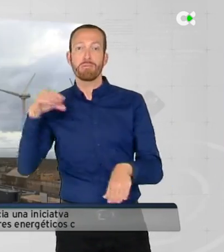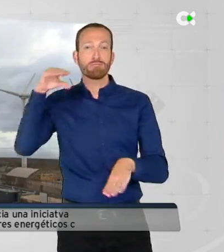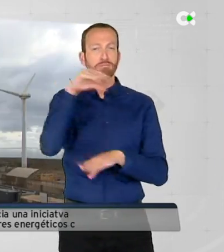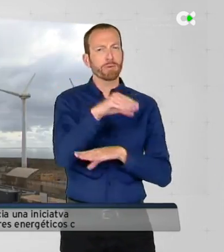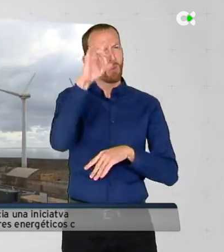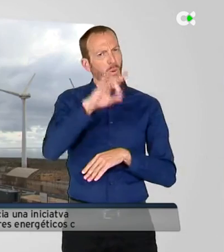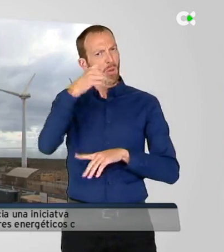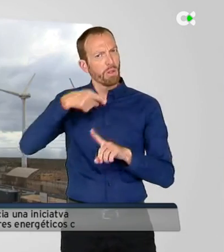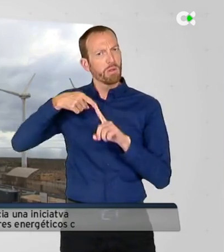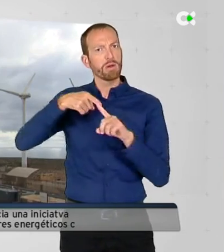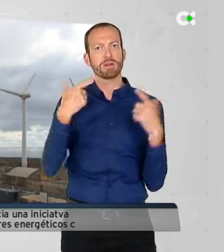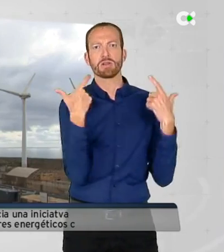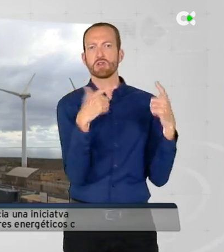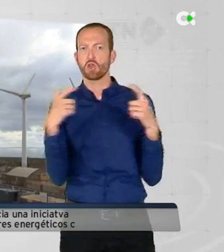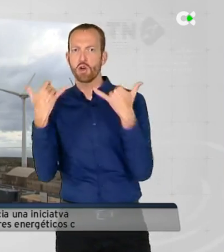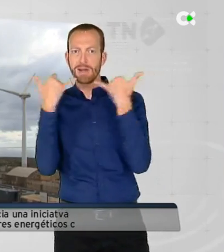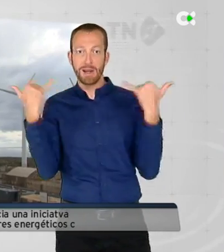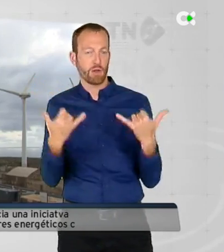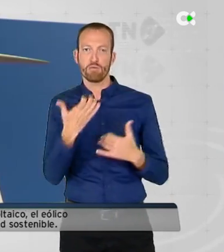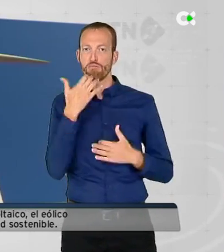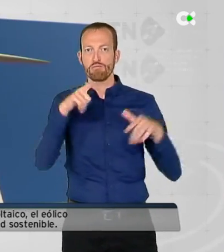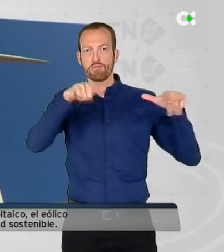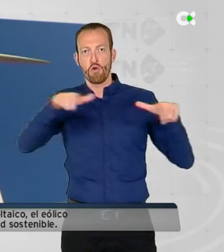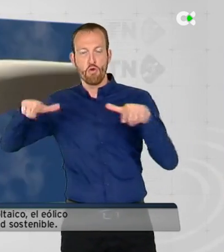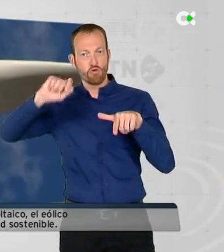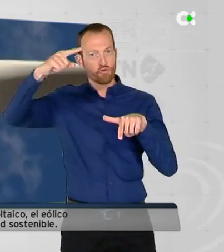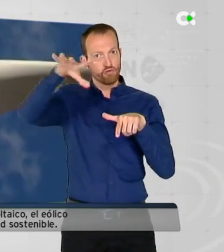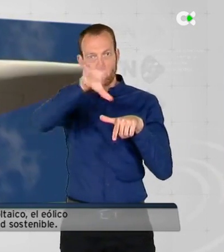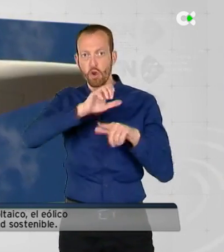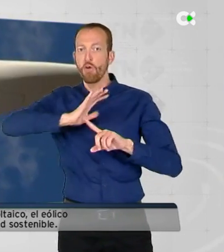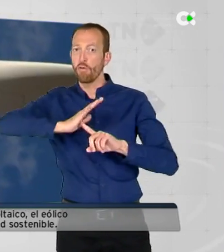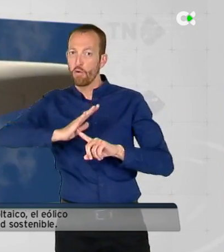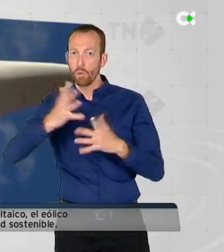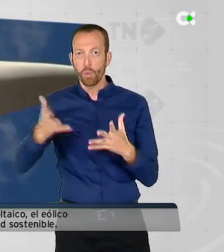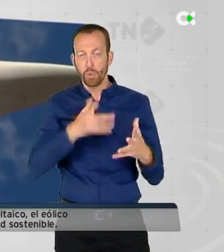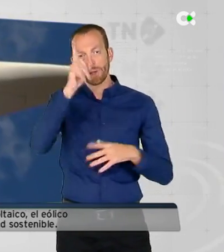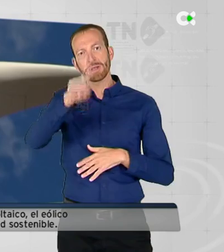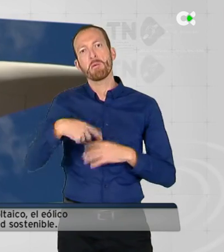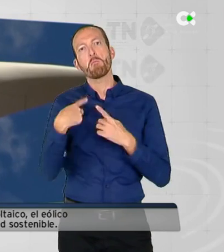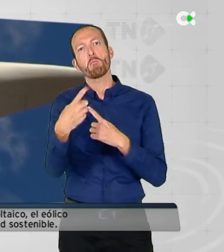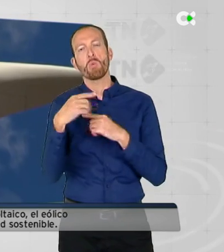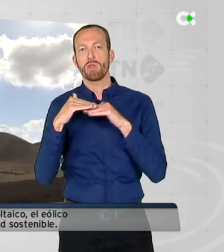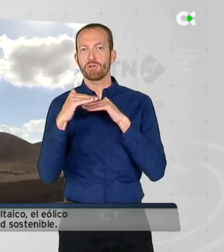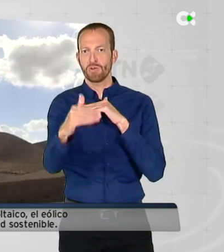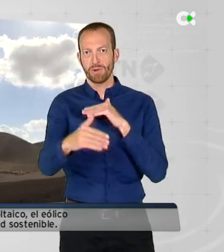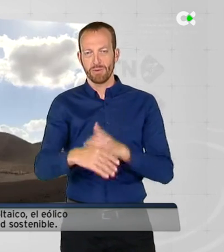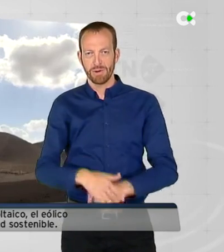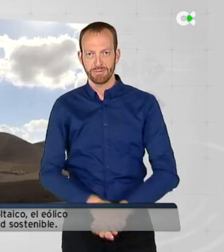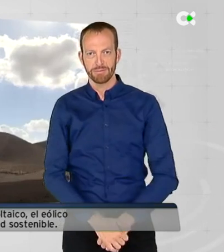iniciativa dirigida a sectores energéticos como el fotovoltaico, el eólico o la movilidad sostenible.